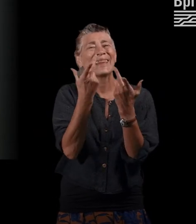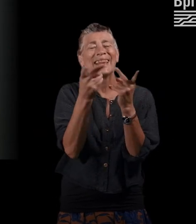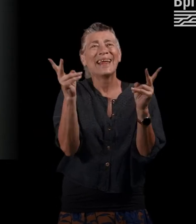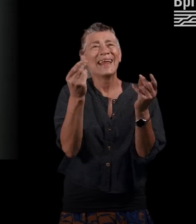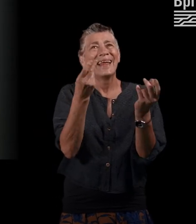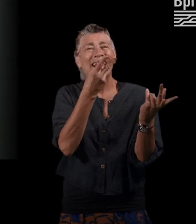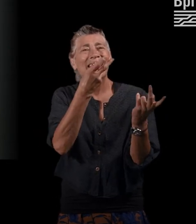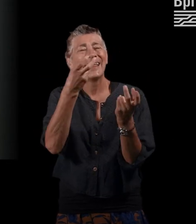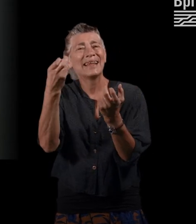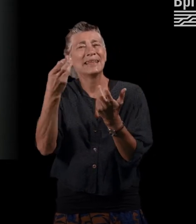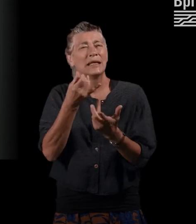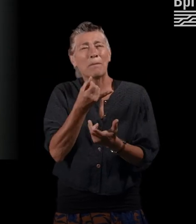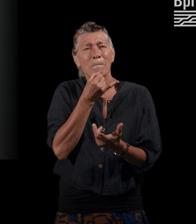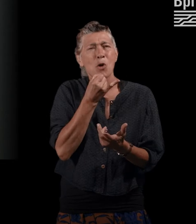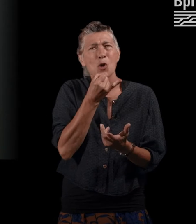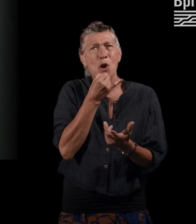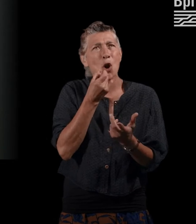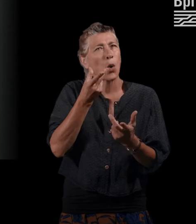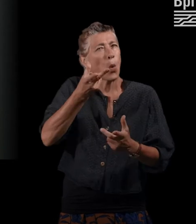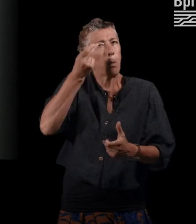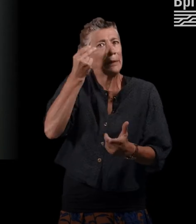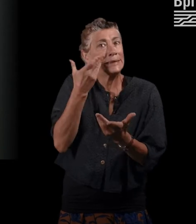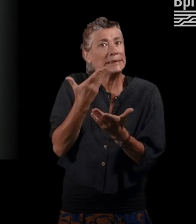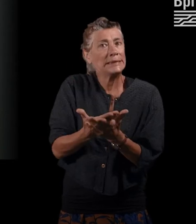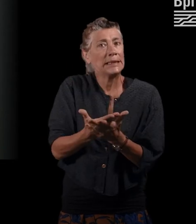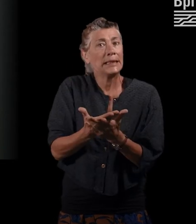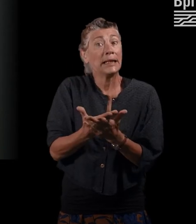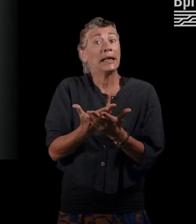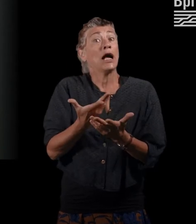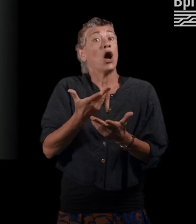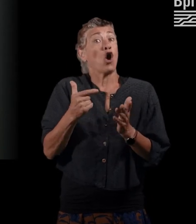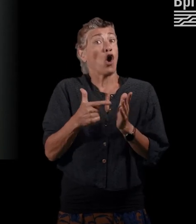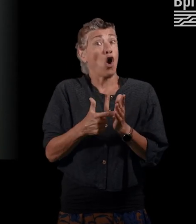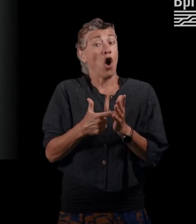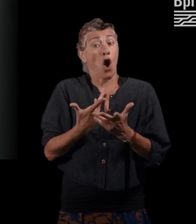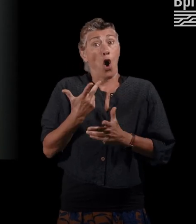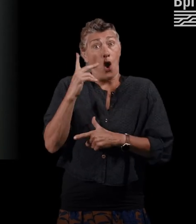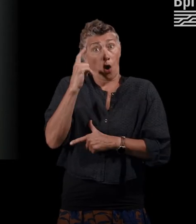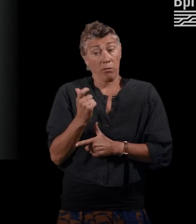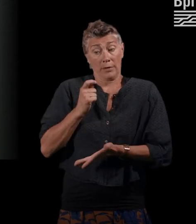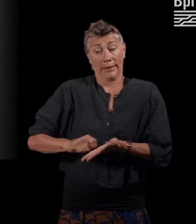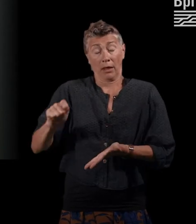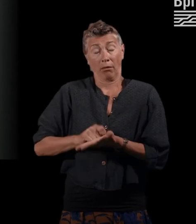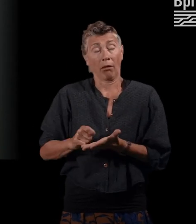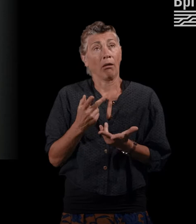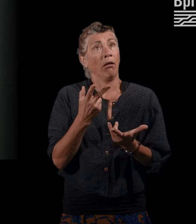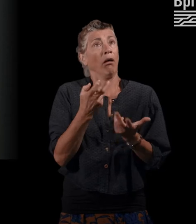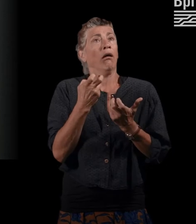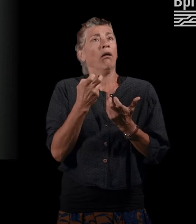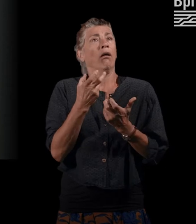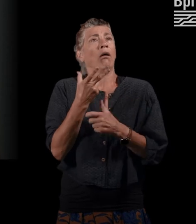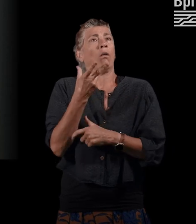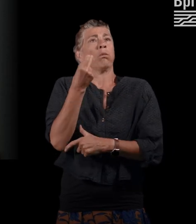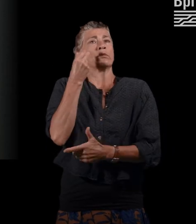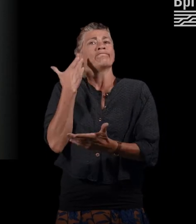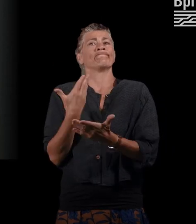cette phrase, mais cette rue. Je n'avais pas encore eu cette lecture de cette rue. Je n'ai eu cette lecture de cette rue que quand j'ai commencé à l'écrire.